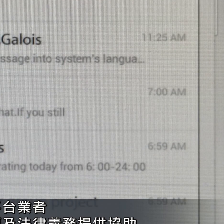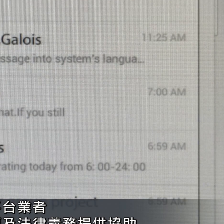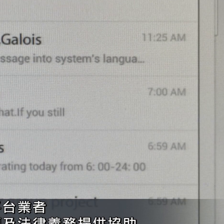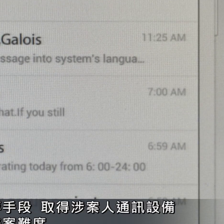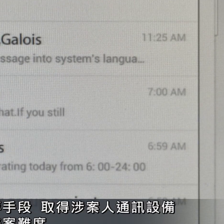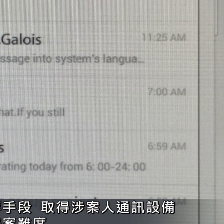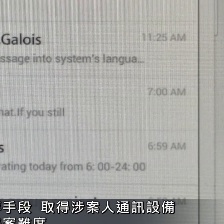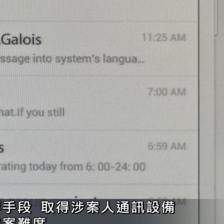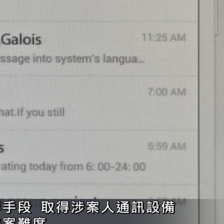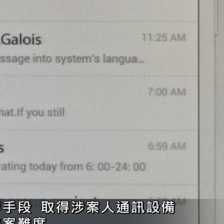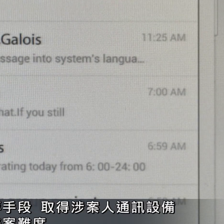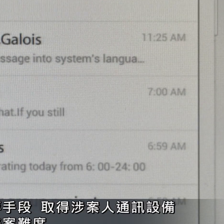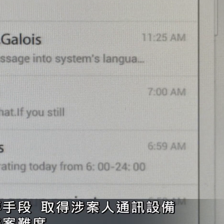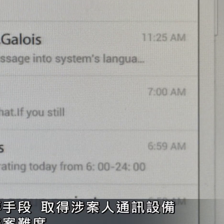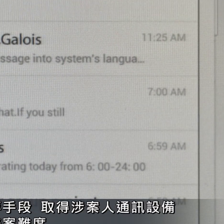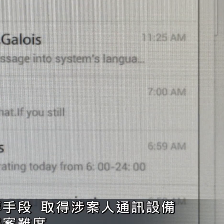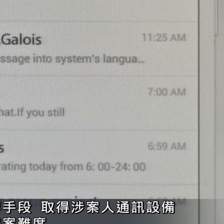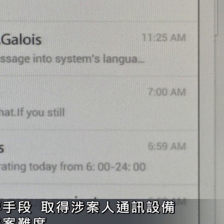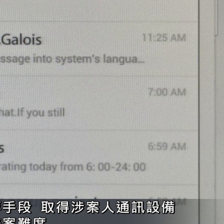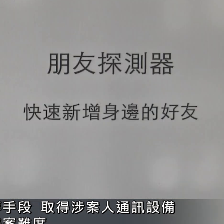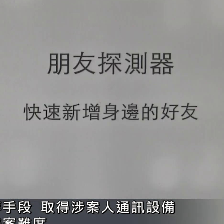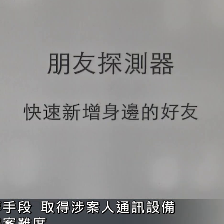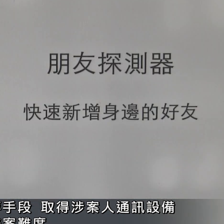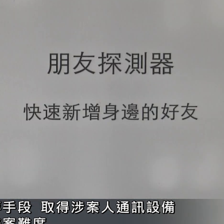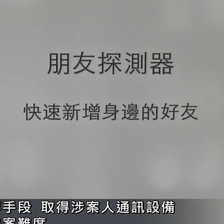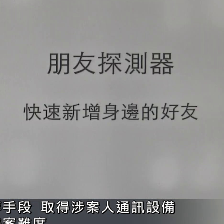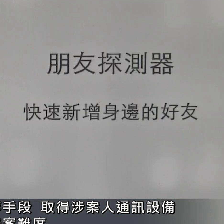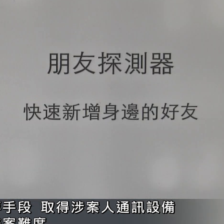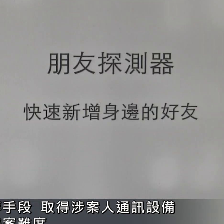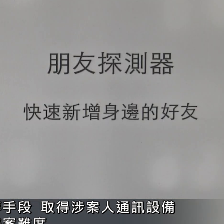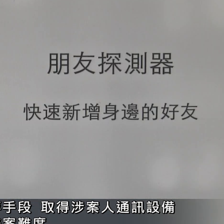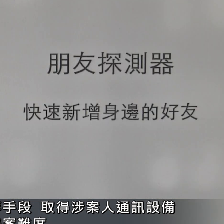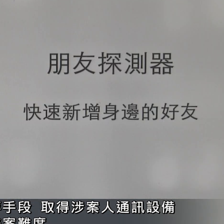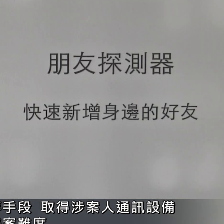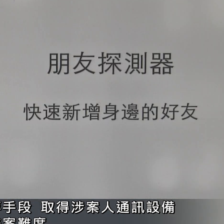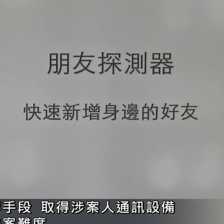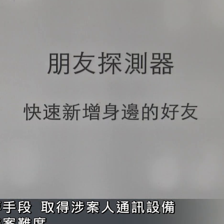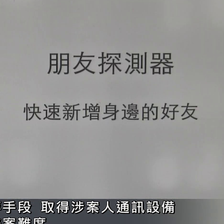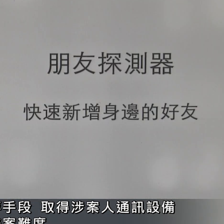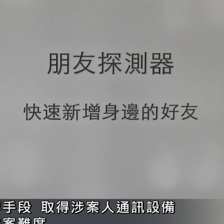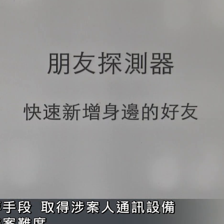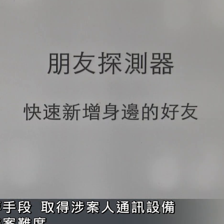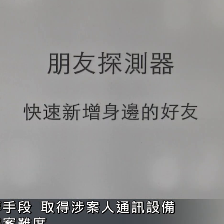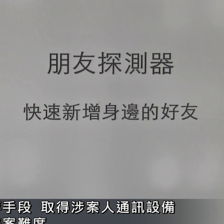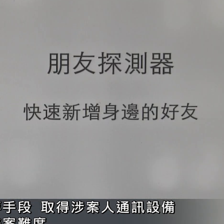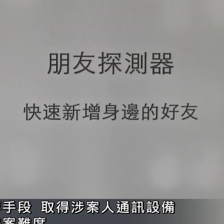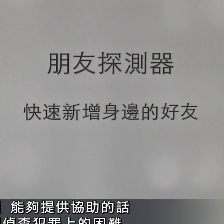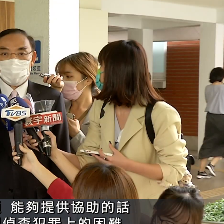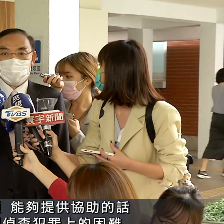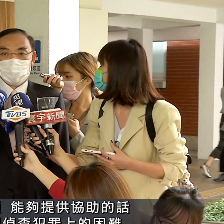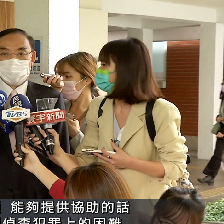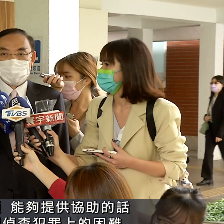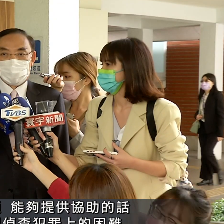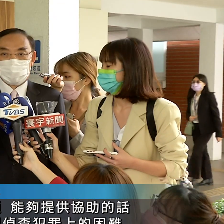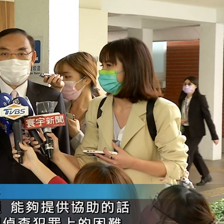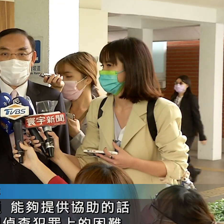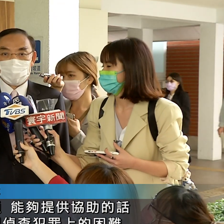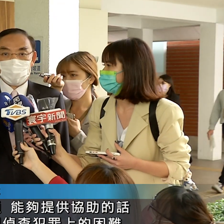助，只能透过搜索等手段取得涉案人通讯设备，坦言增加搜证办案难度。 没有互相的沟